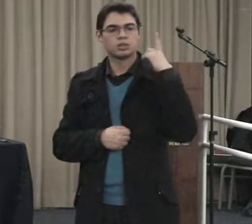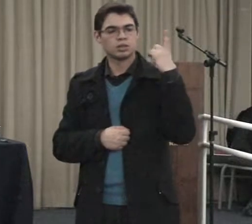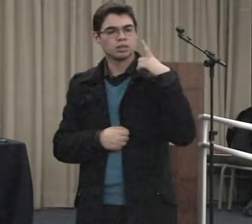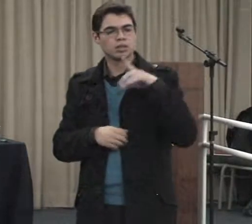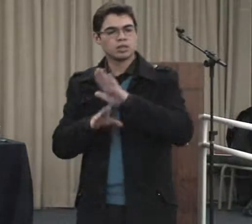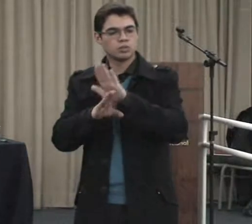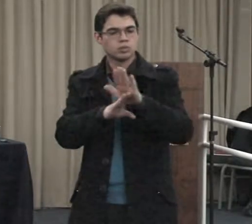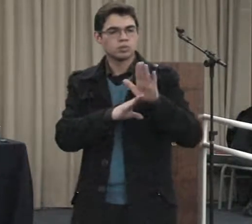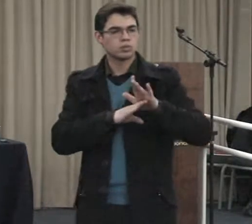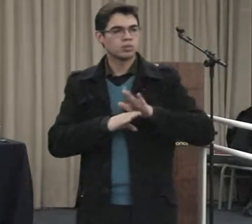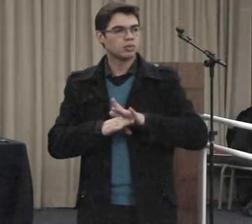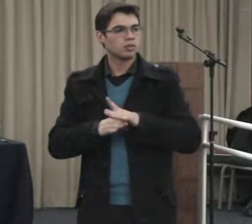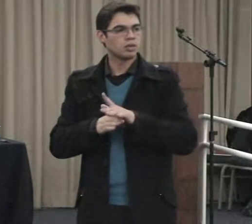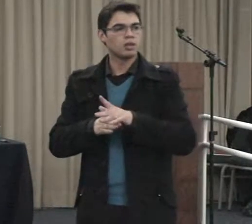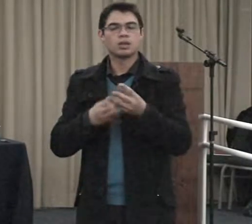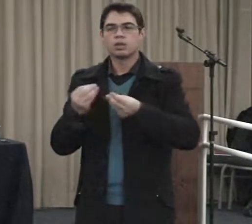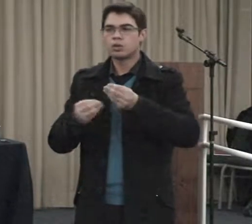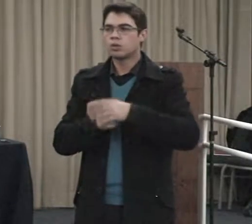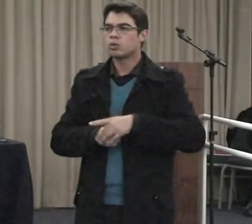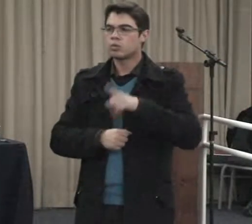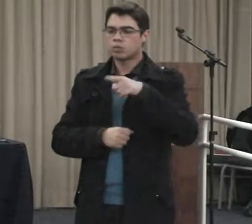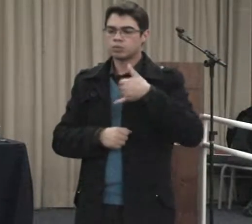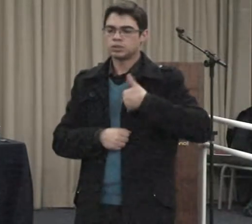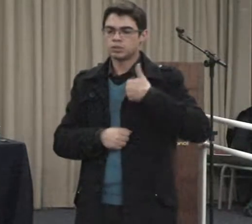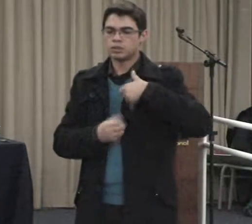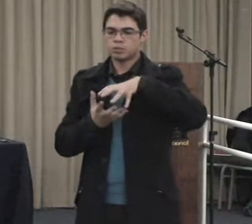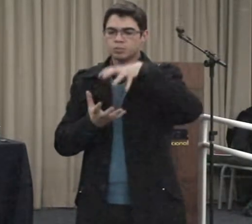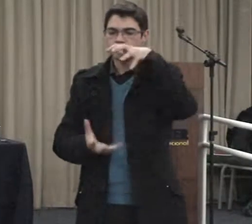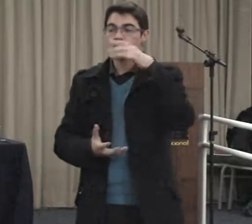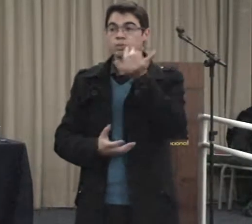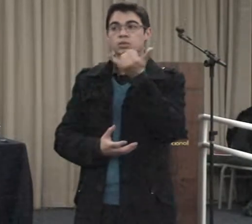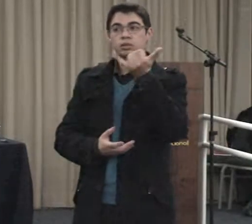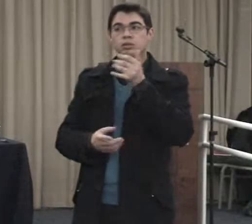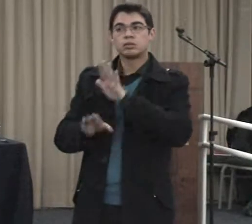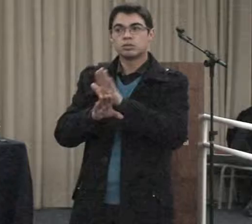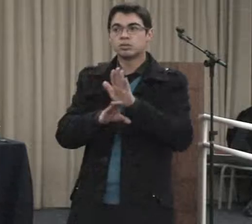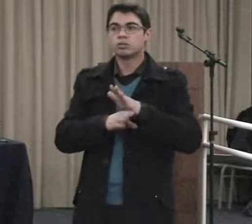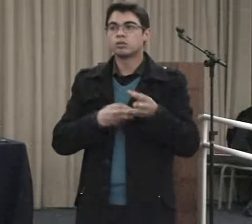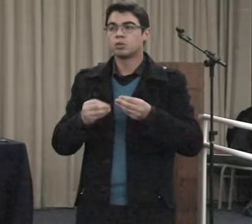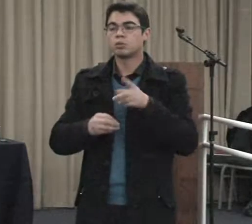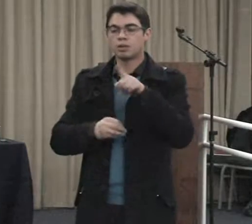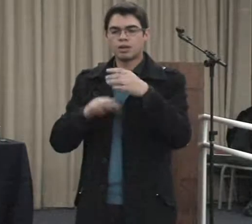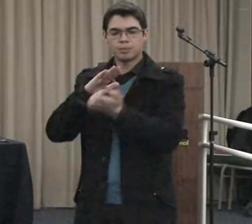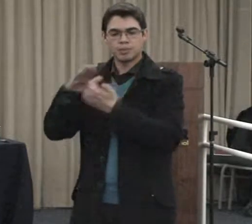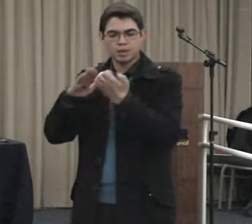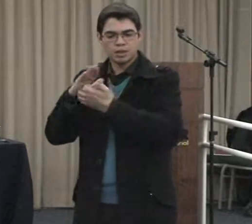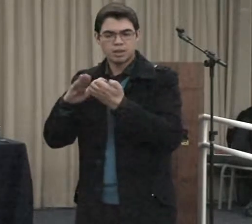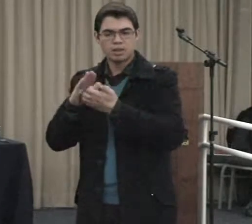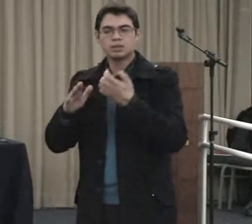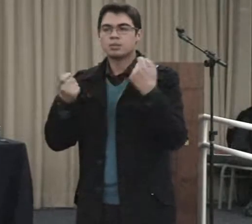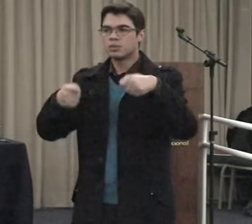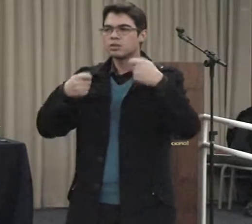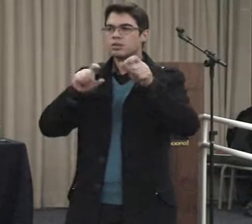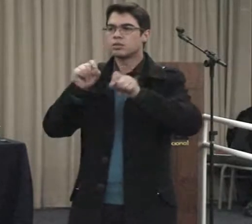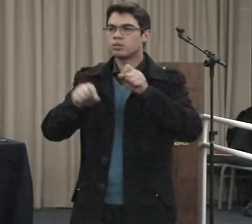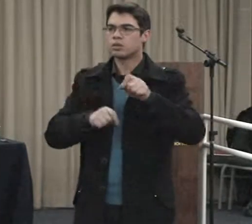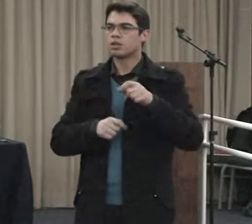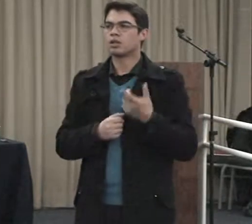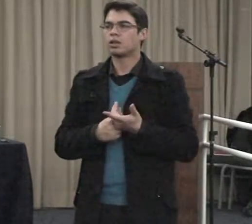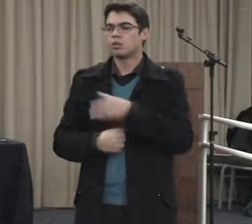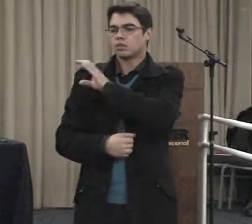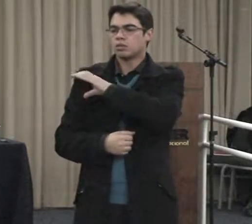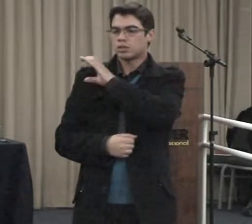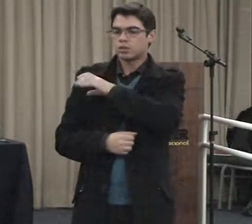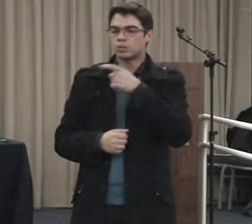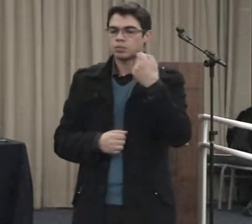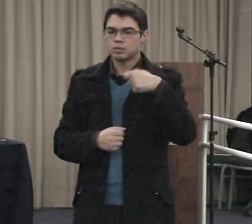idoso potencializa resultados, né? Então, as lideranças nas empresas, nas organizações, elas precisam ser o quê? Indicar para onde